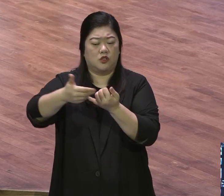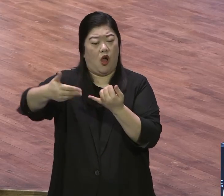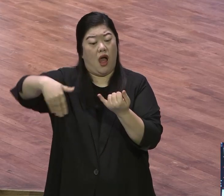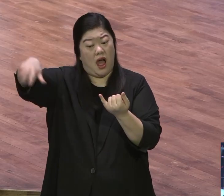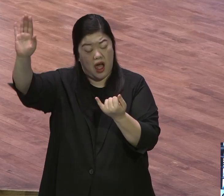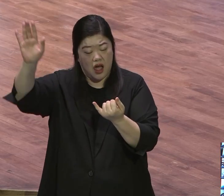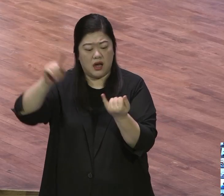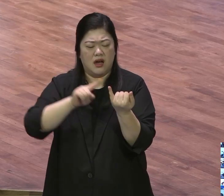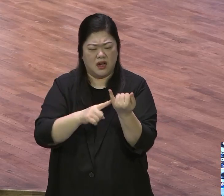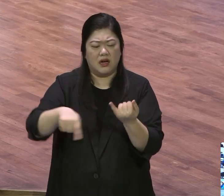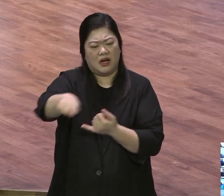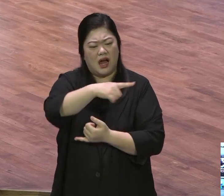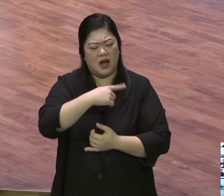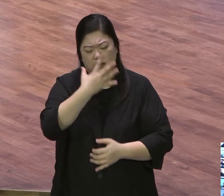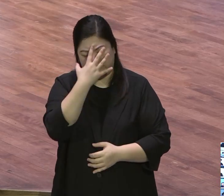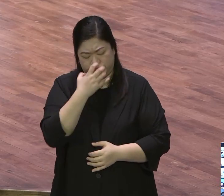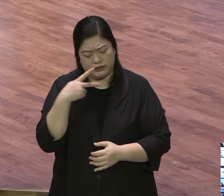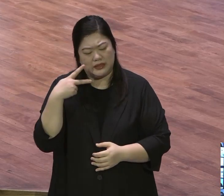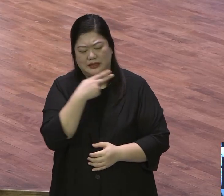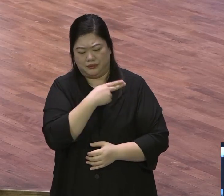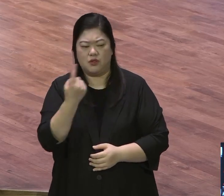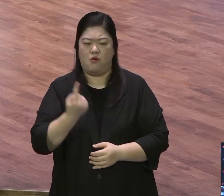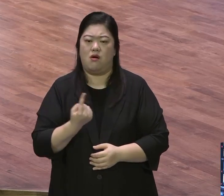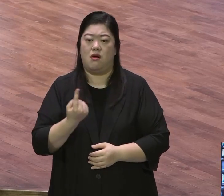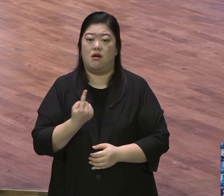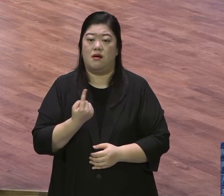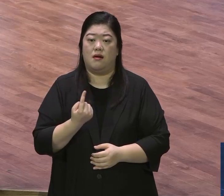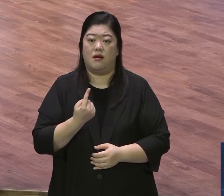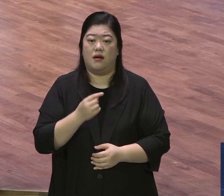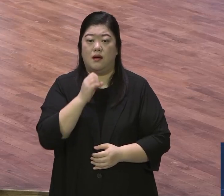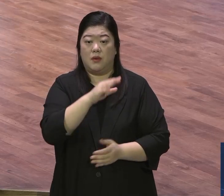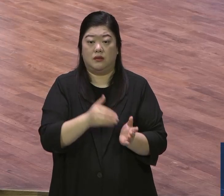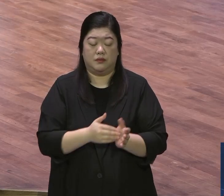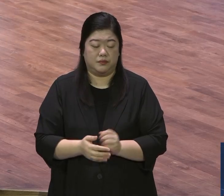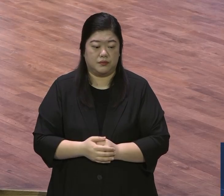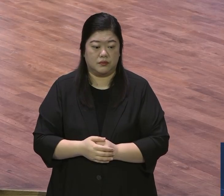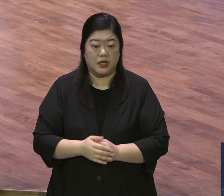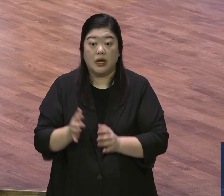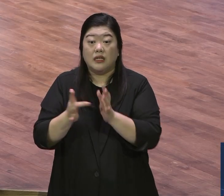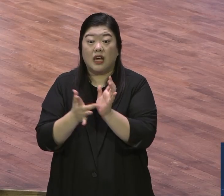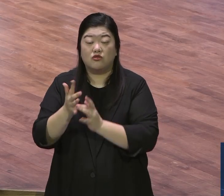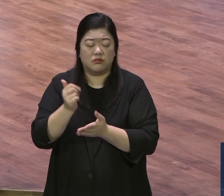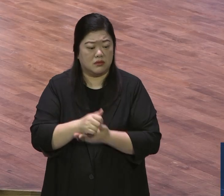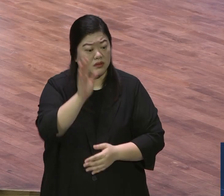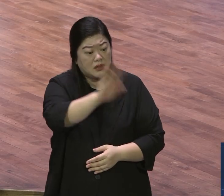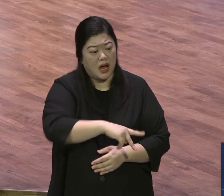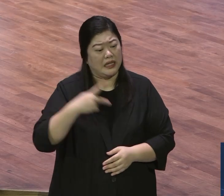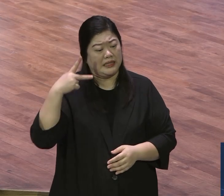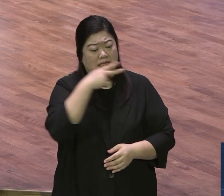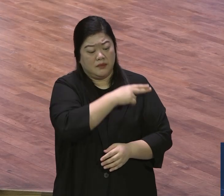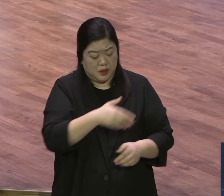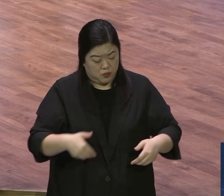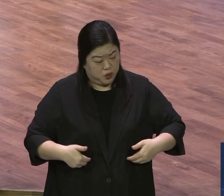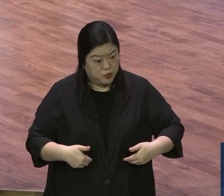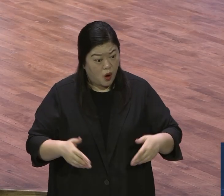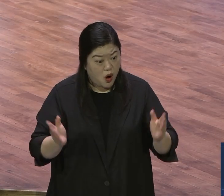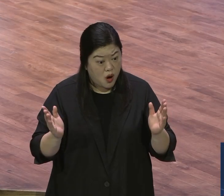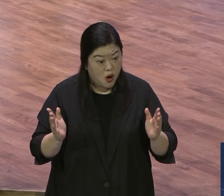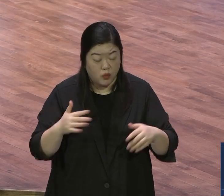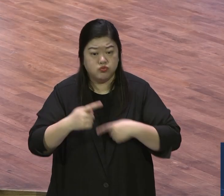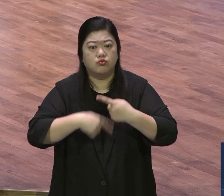것이니라 예수님께서 금식 자체를 부정한 것이 아니에요. 금식 하나님 앞에